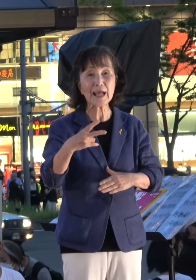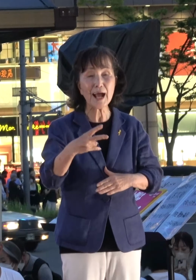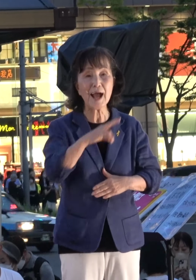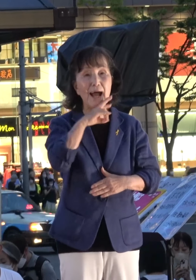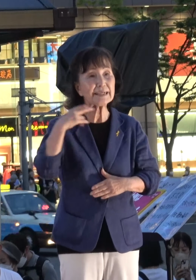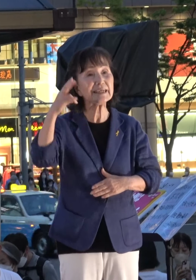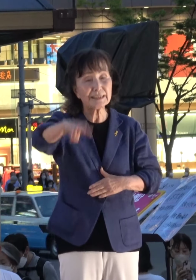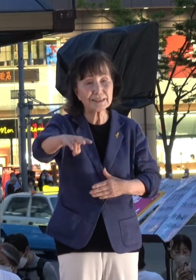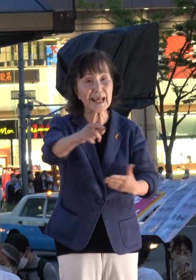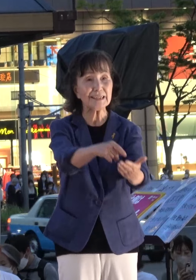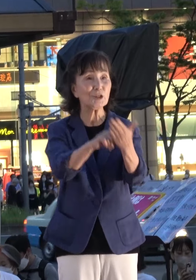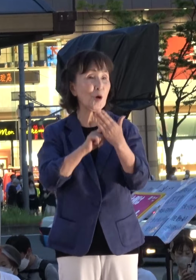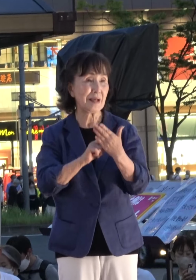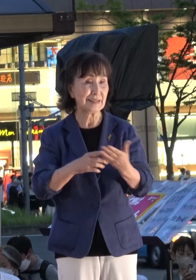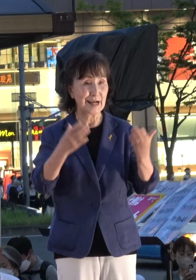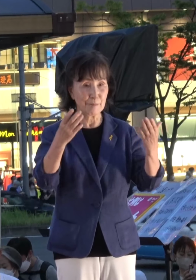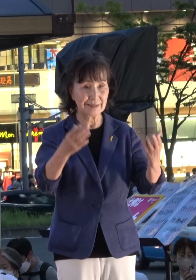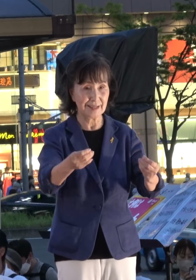明されたわけです。